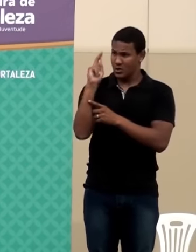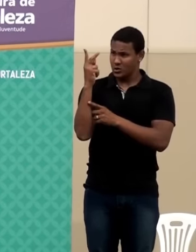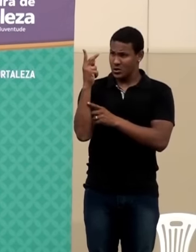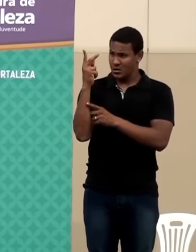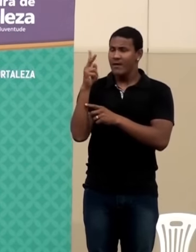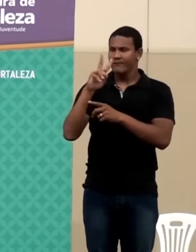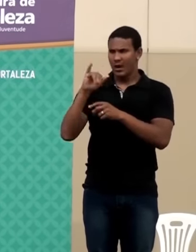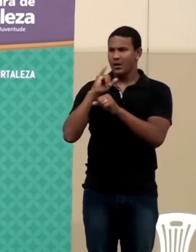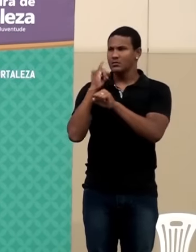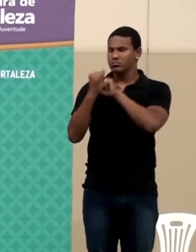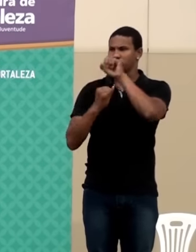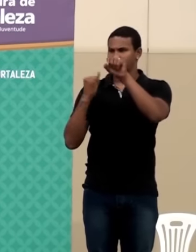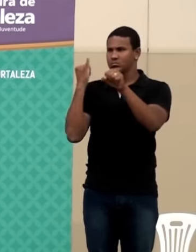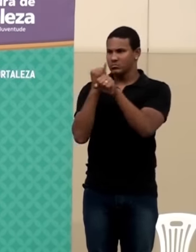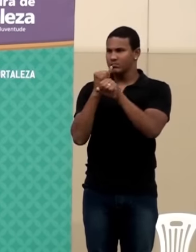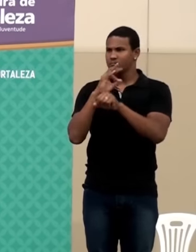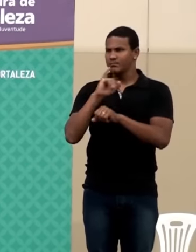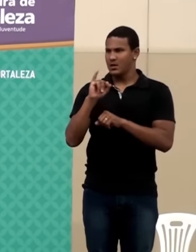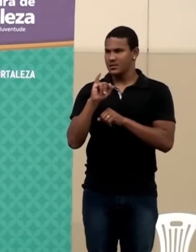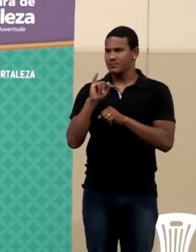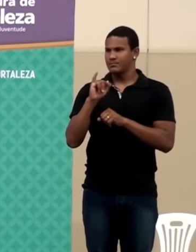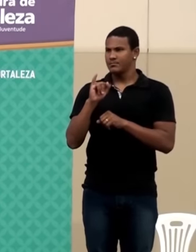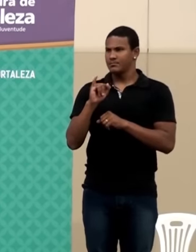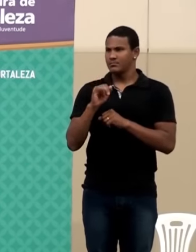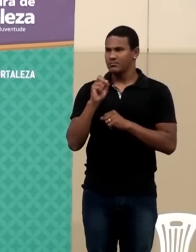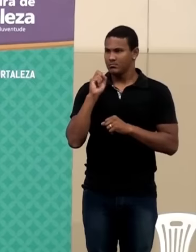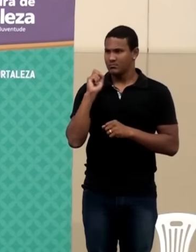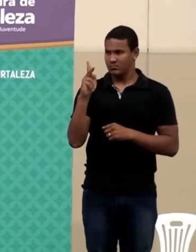são hidrogênios ionizáveis, ok?